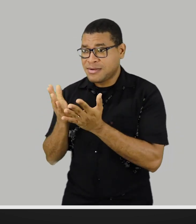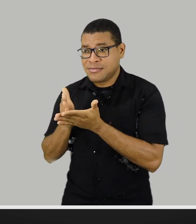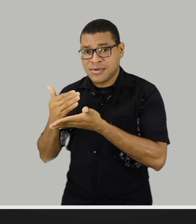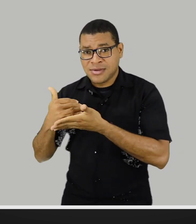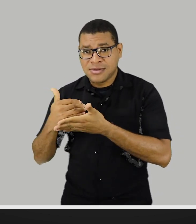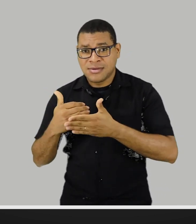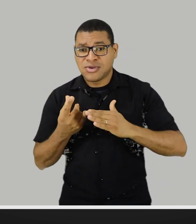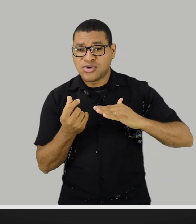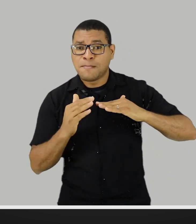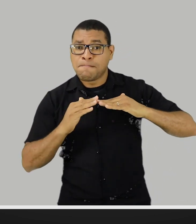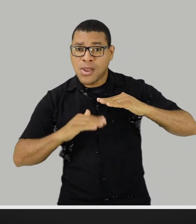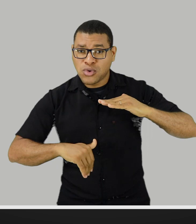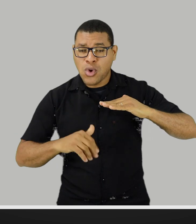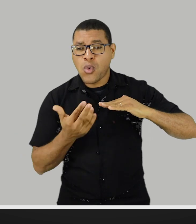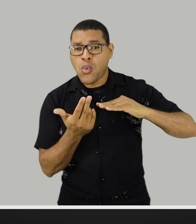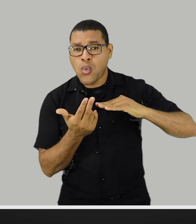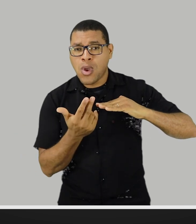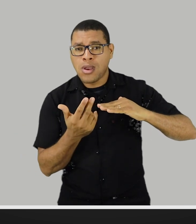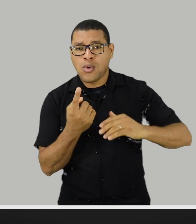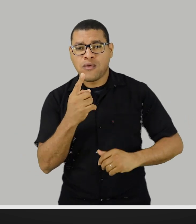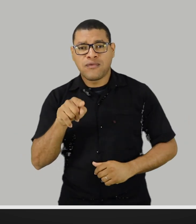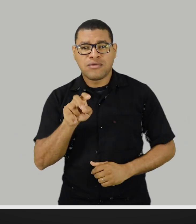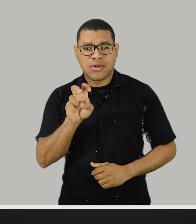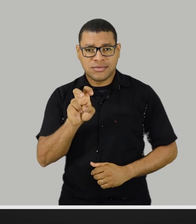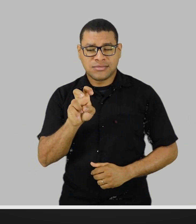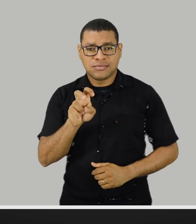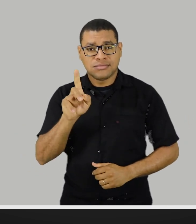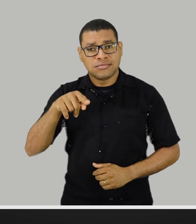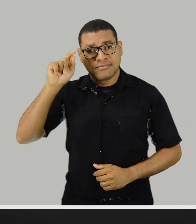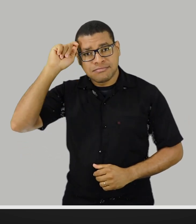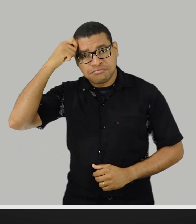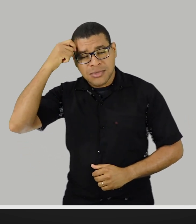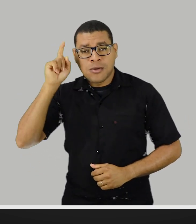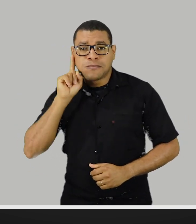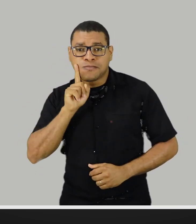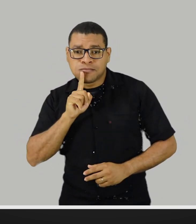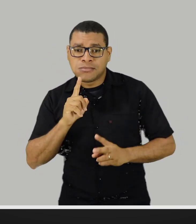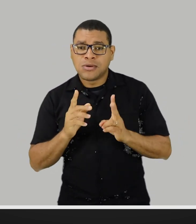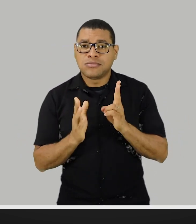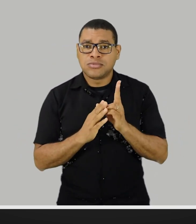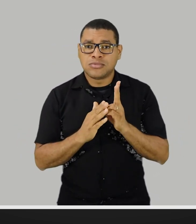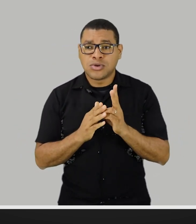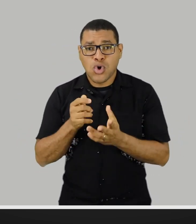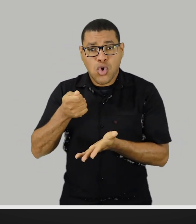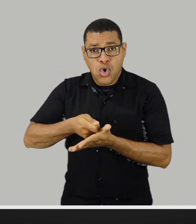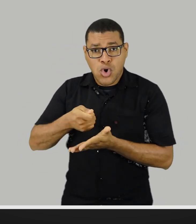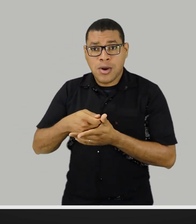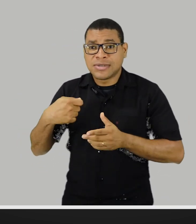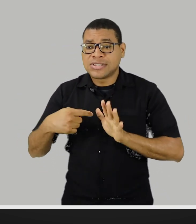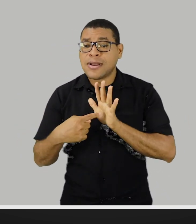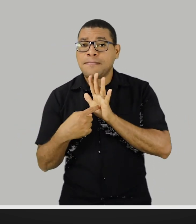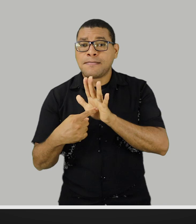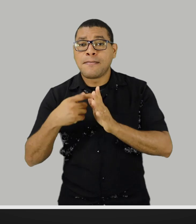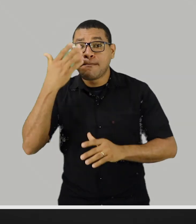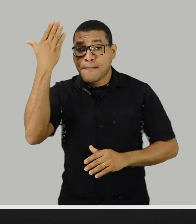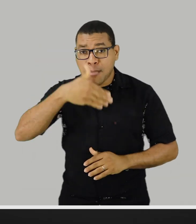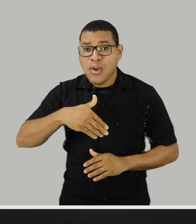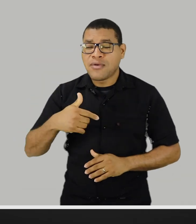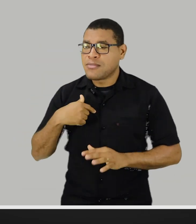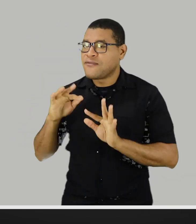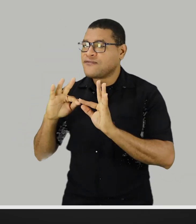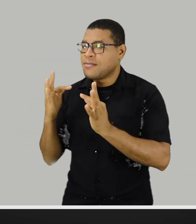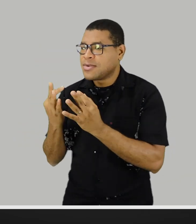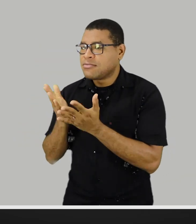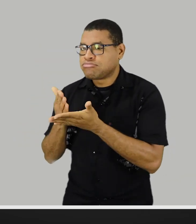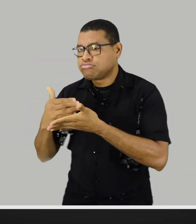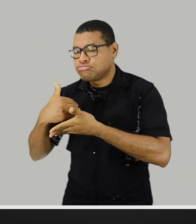a 1,5 candidatos autodeclarados pretos pardos ou indígenas e que devem comprovar renda